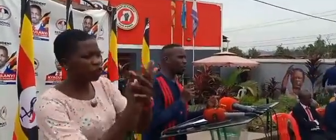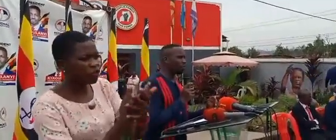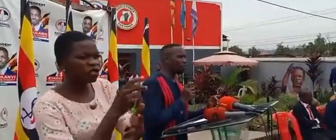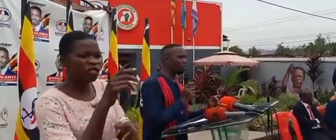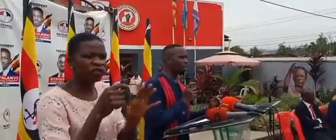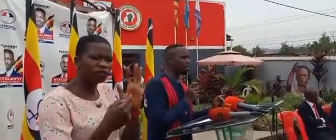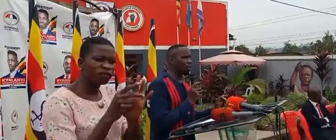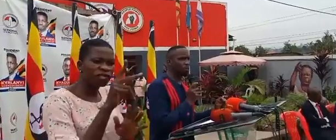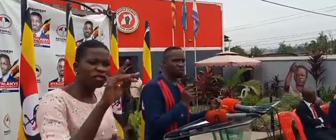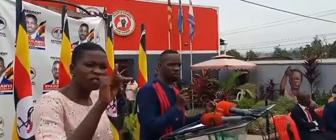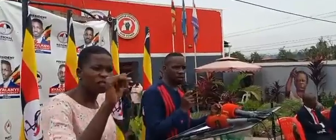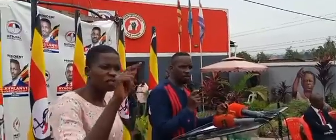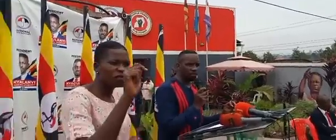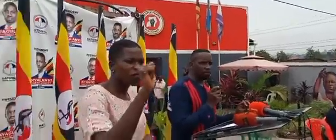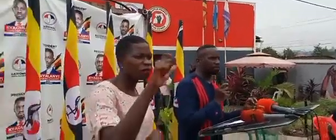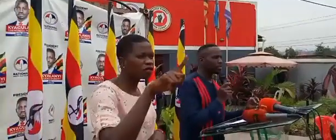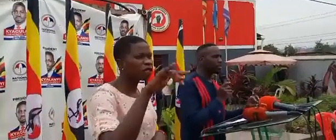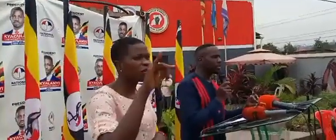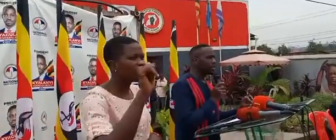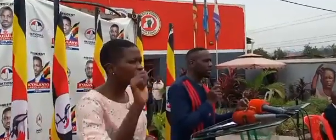abamu bali bawambidwa,